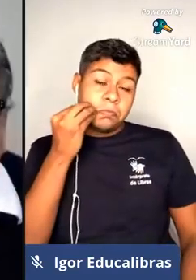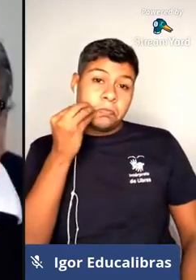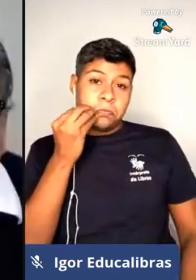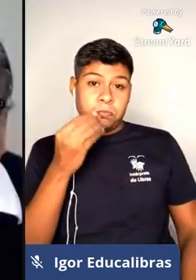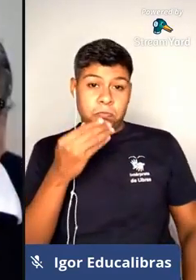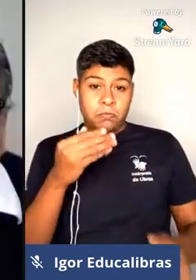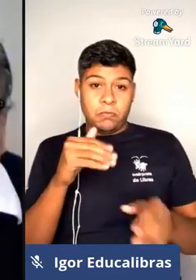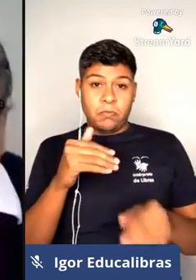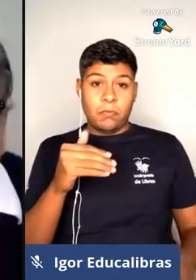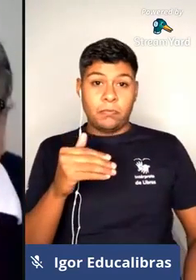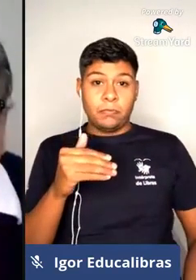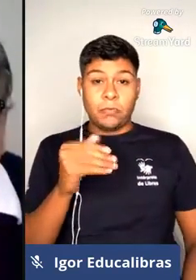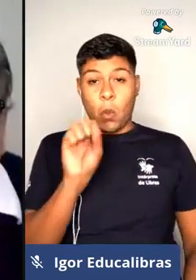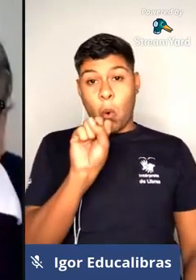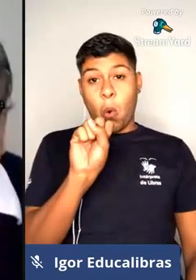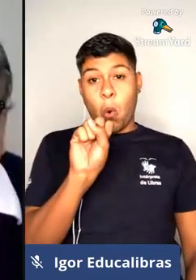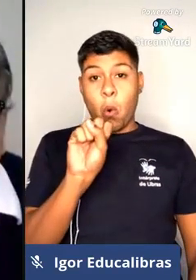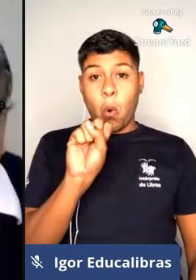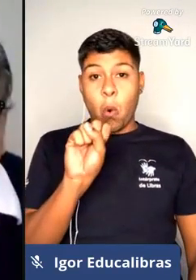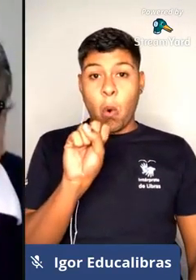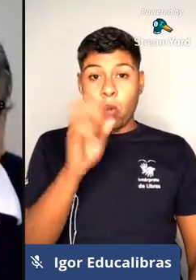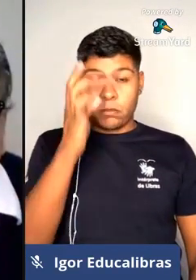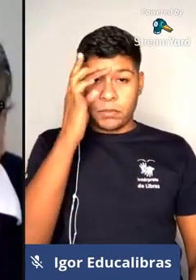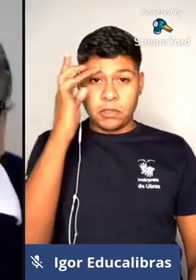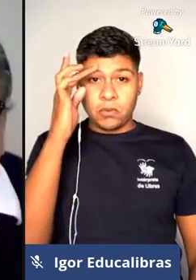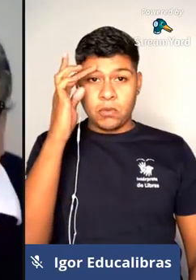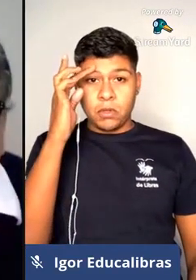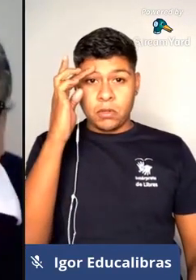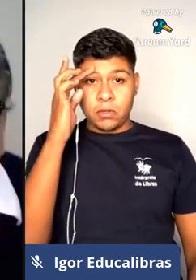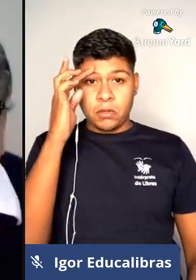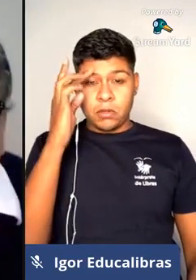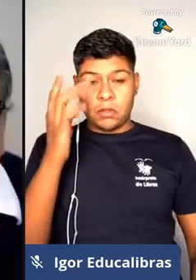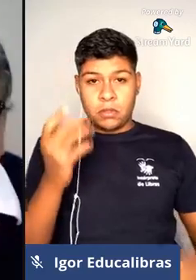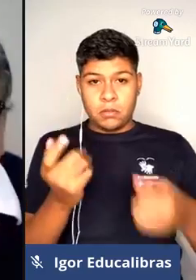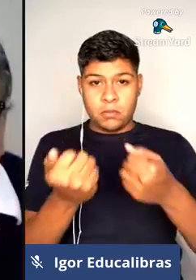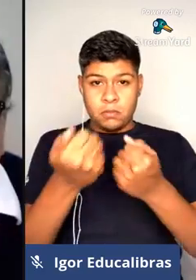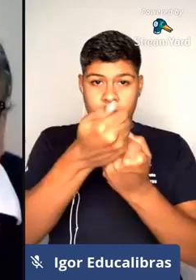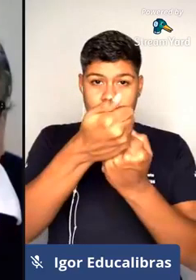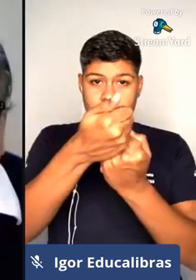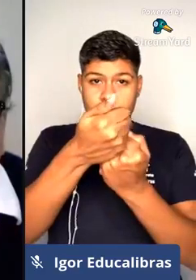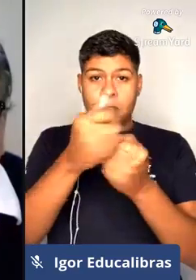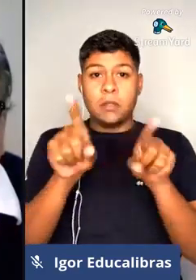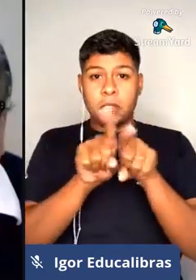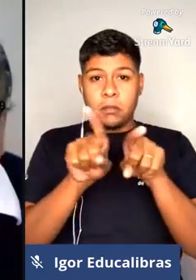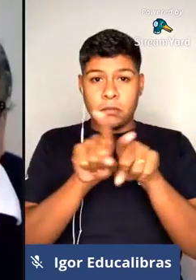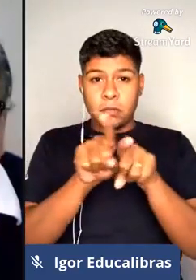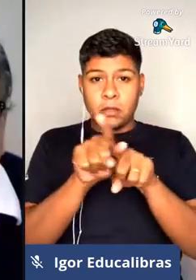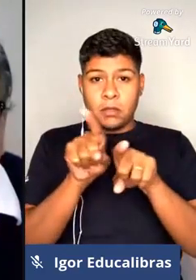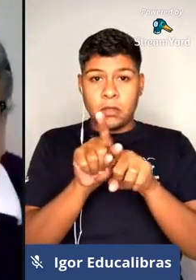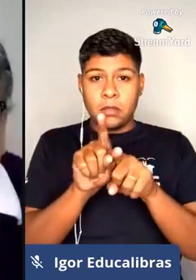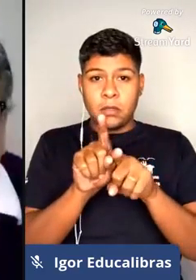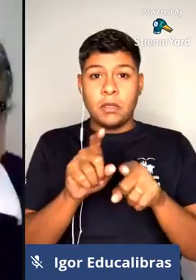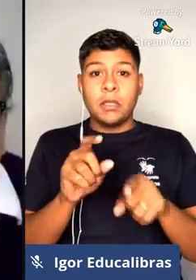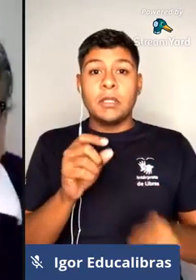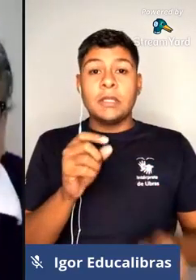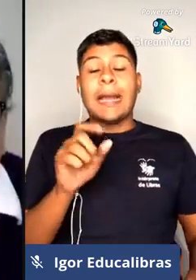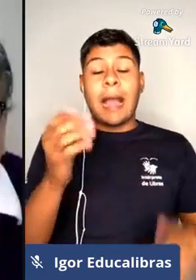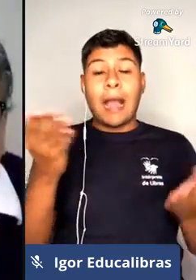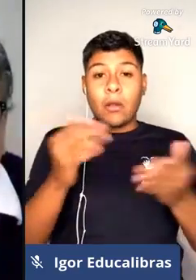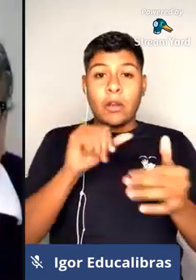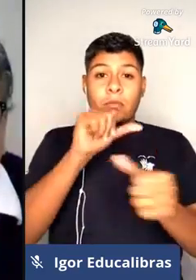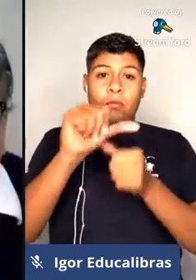eleições, 8 titulares e 8 suplentes, vai passar a ter